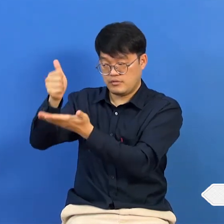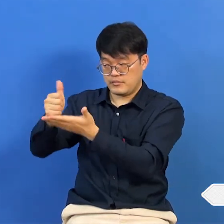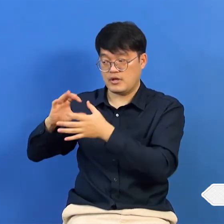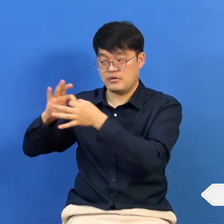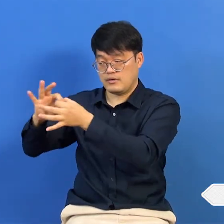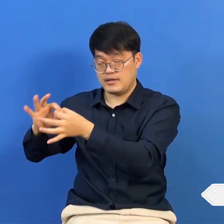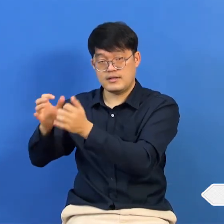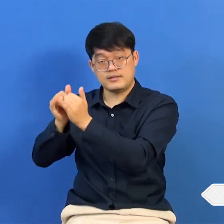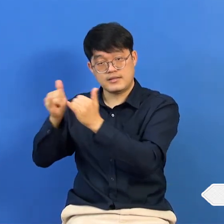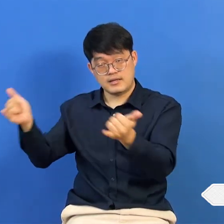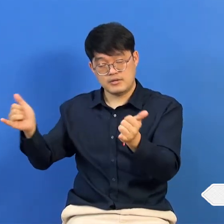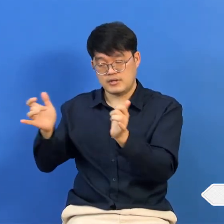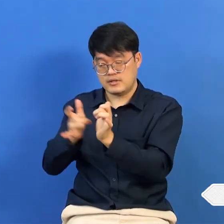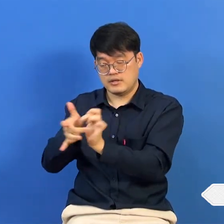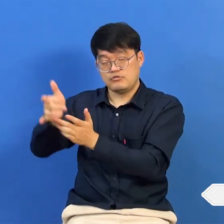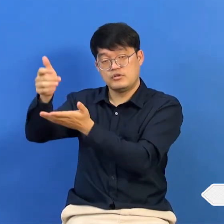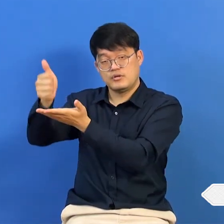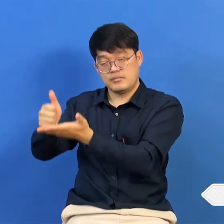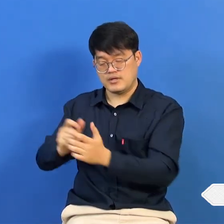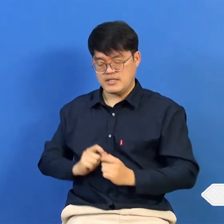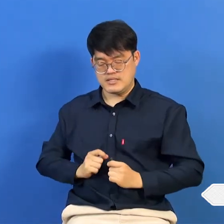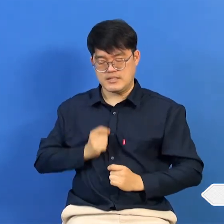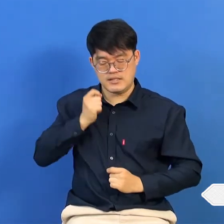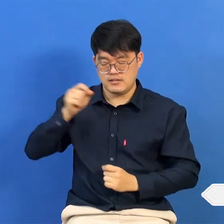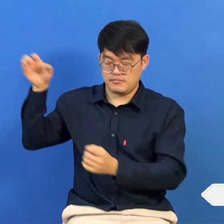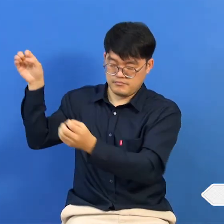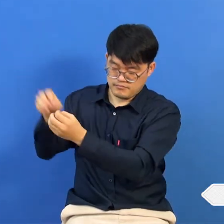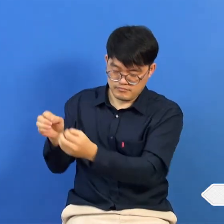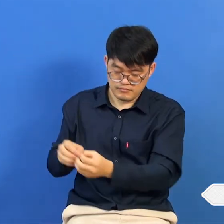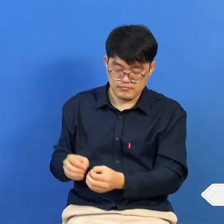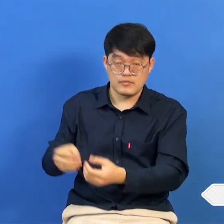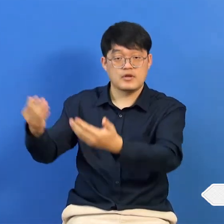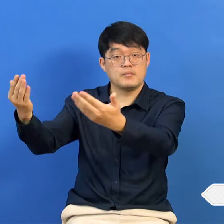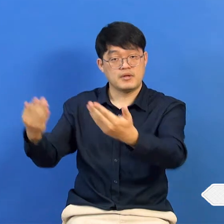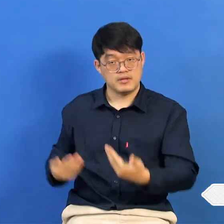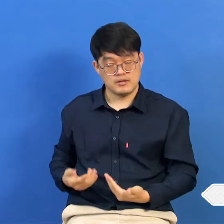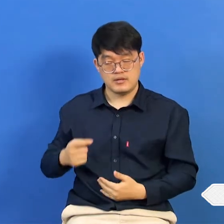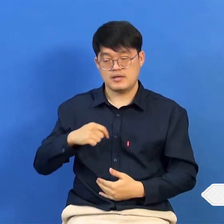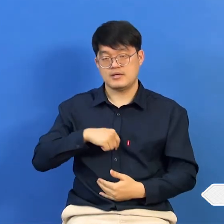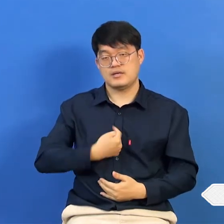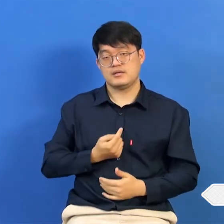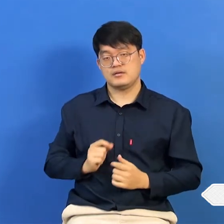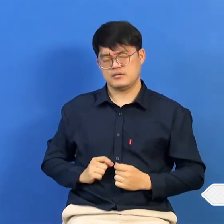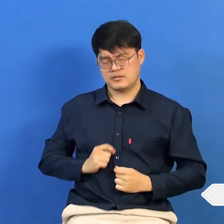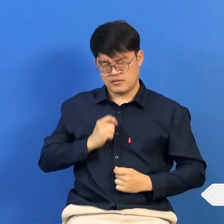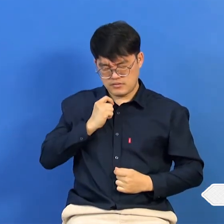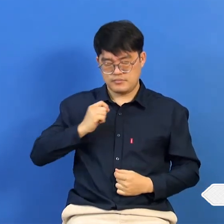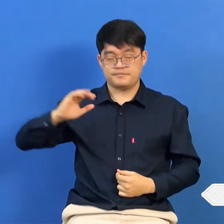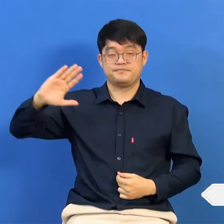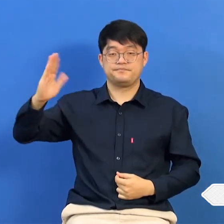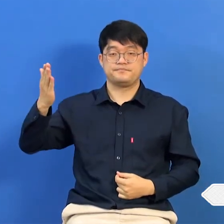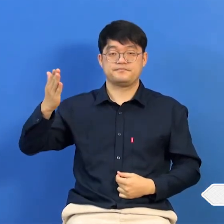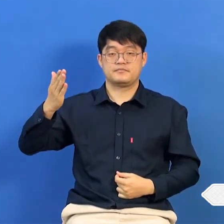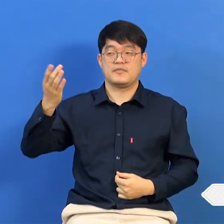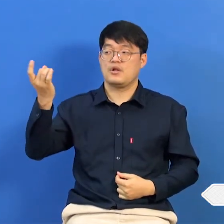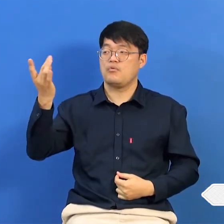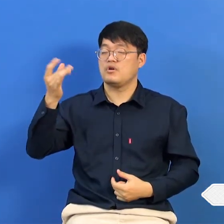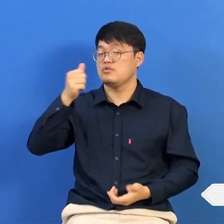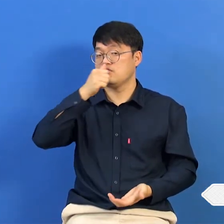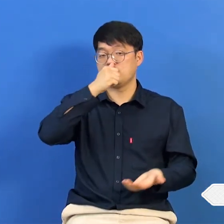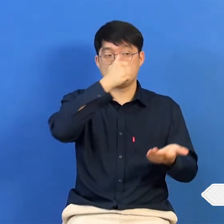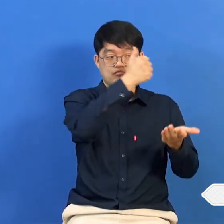그 예수님의 의를 물려받아서 자신도 의롭게 되는 것입니다. 원죄하고는